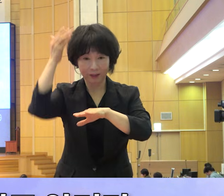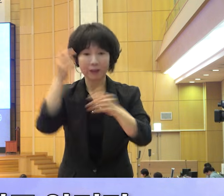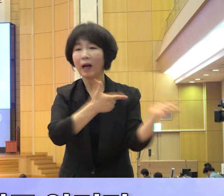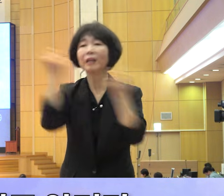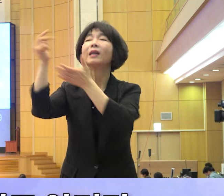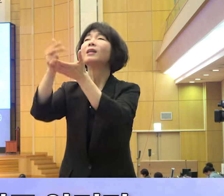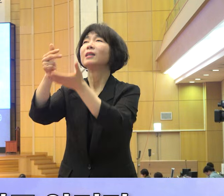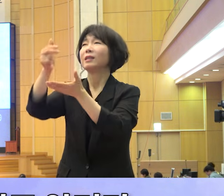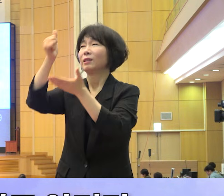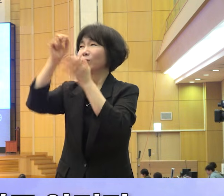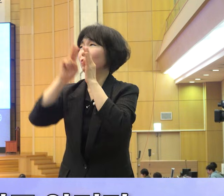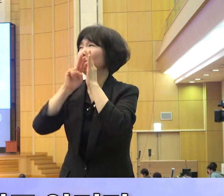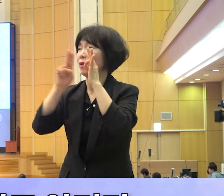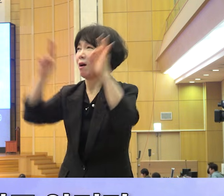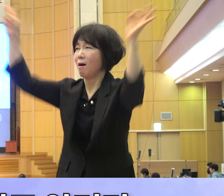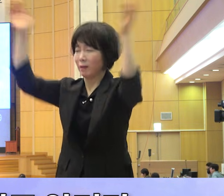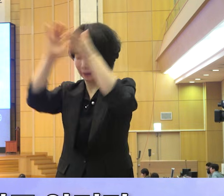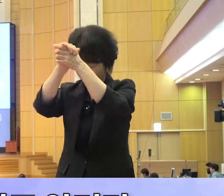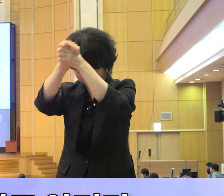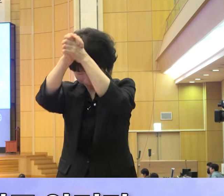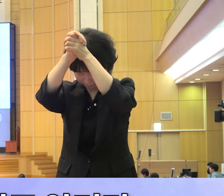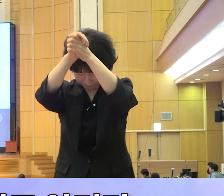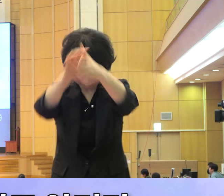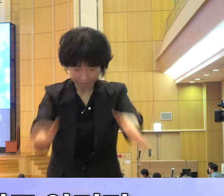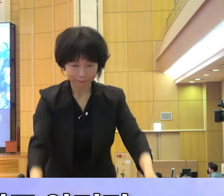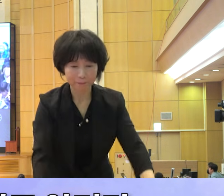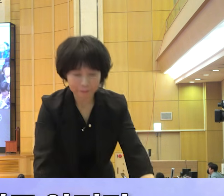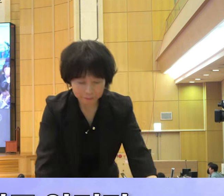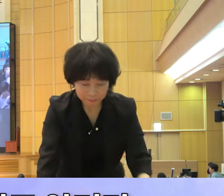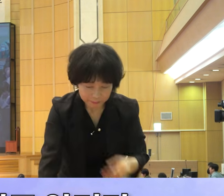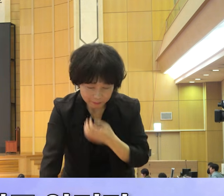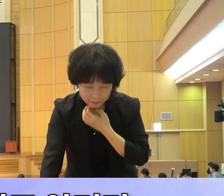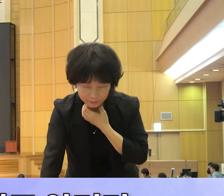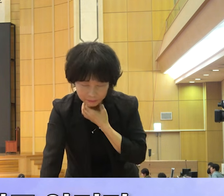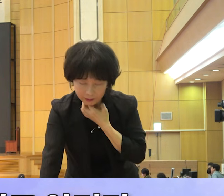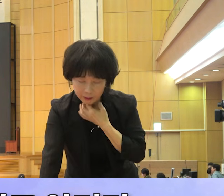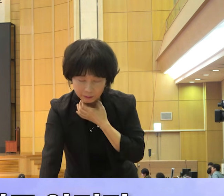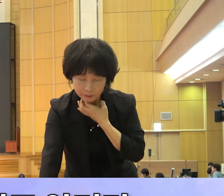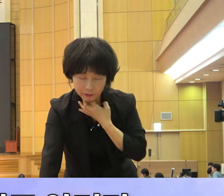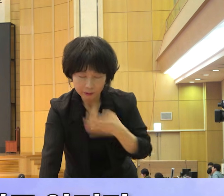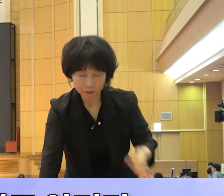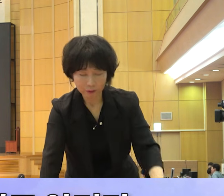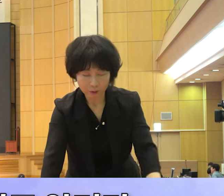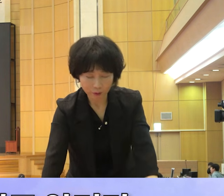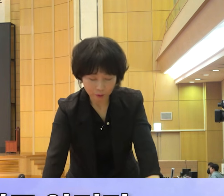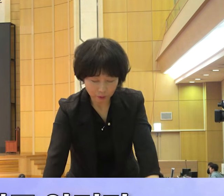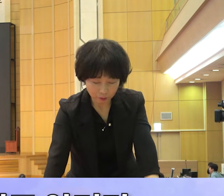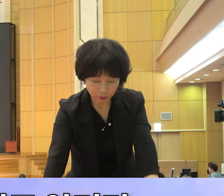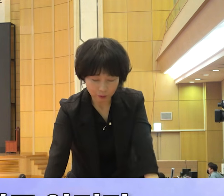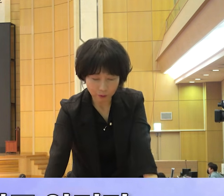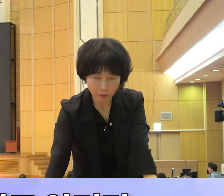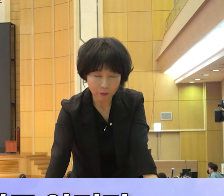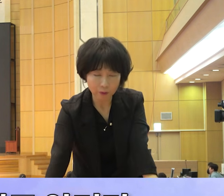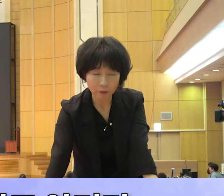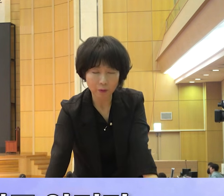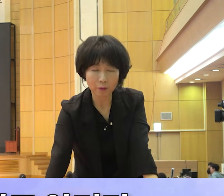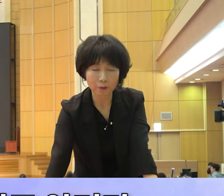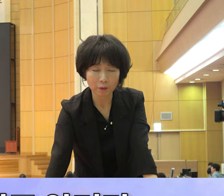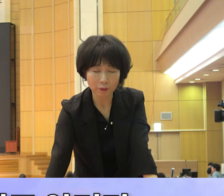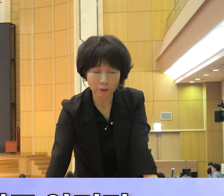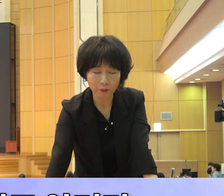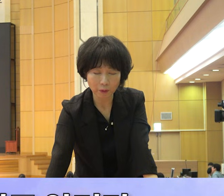주여 부르 기도합니다. 주여, 살아계신 하나님 아버지, 감사와 찬송과 영광을 돌리옵나이다. 하나님